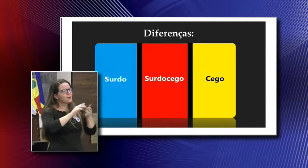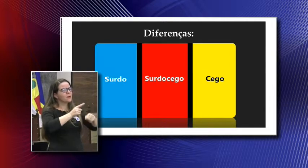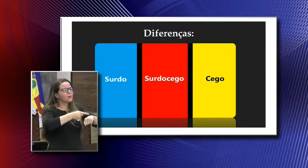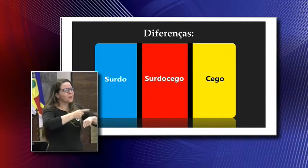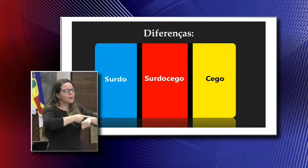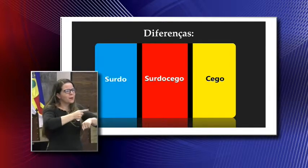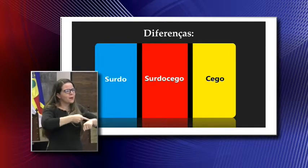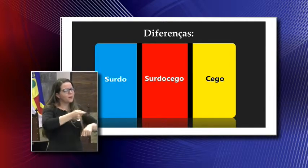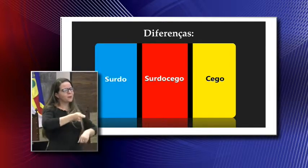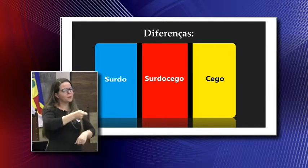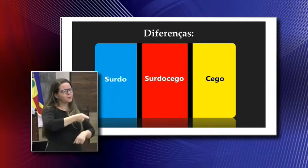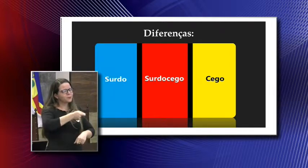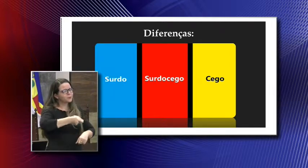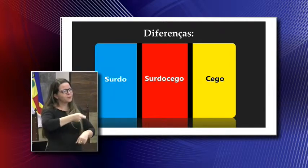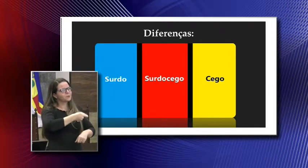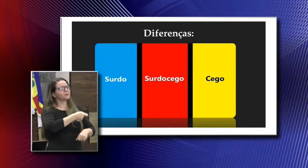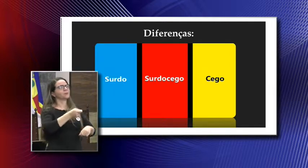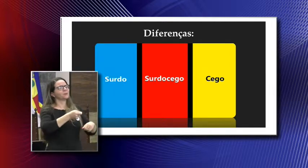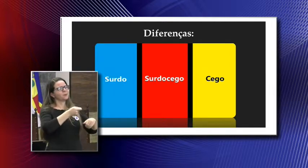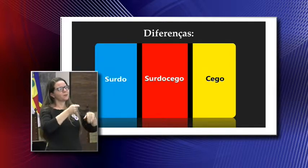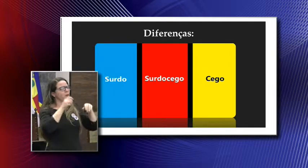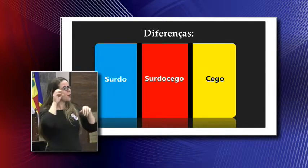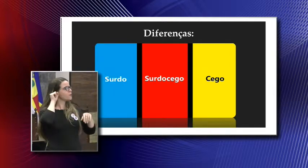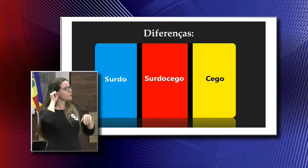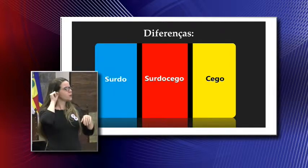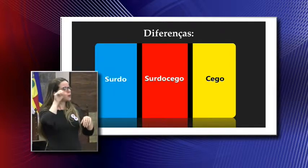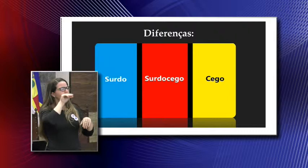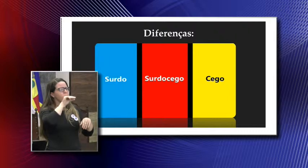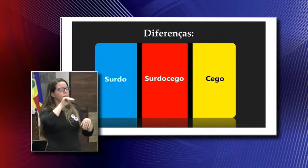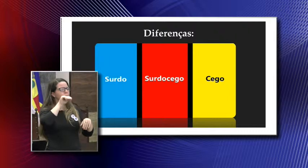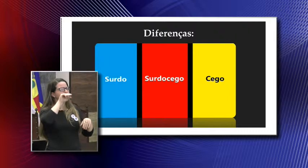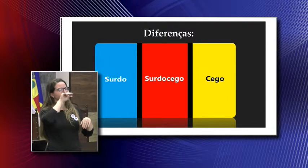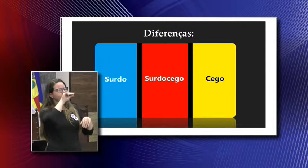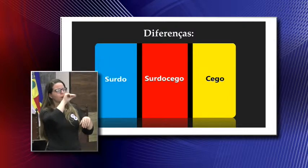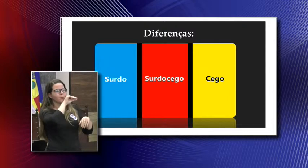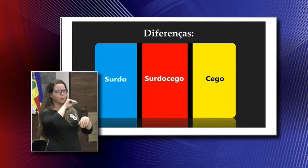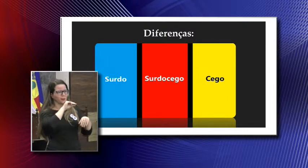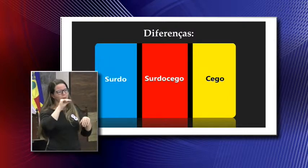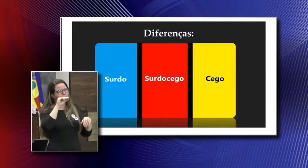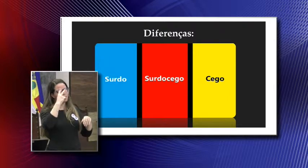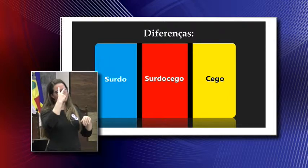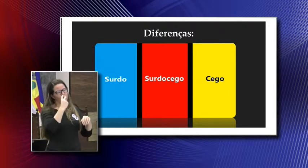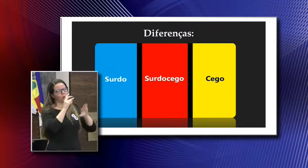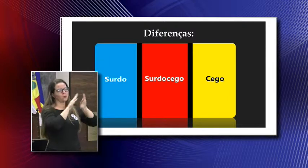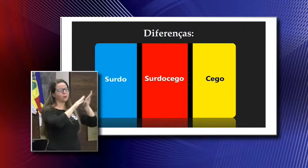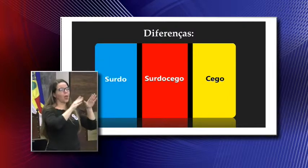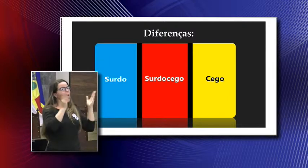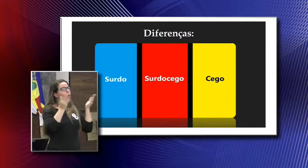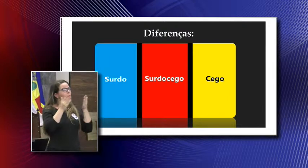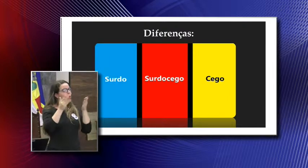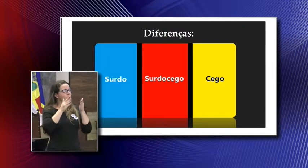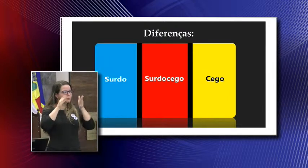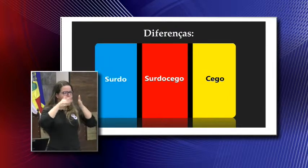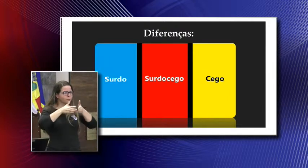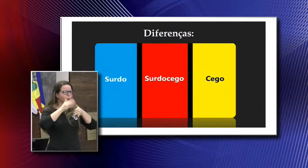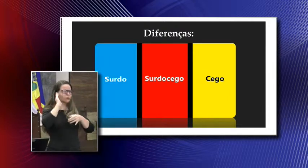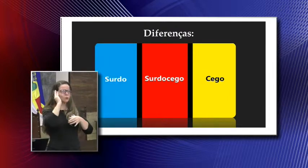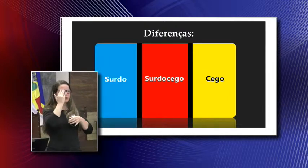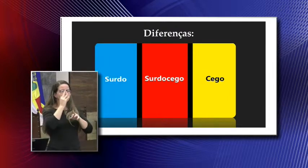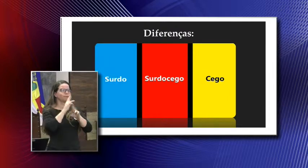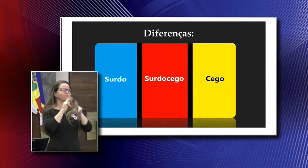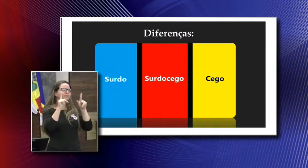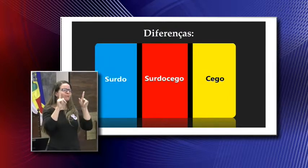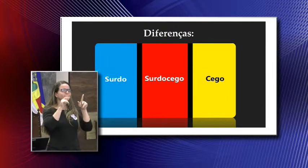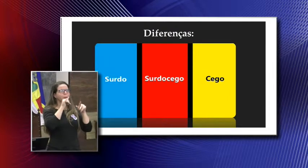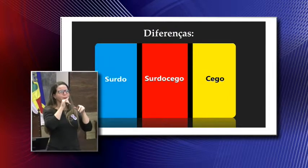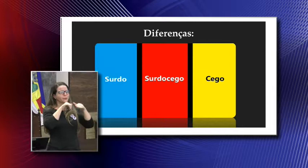pessoas surdas, que têm a língua de sinais, e as pessoas cegas, que também têm as suas características e as suas necessidades. No entanto, a pessoa cega, ela é capaz